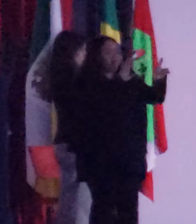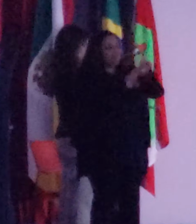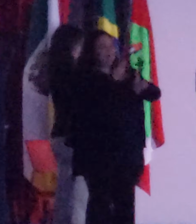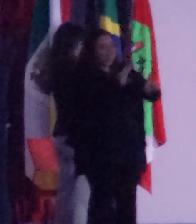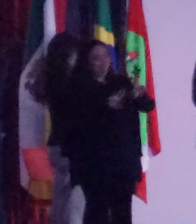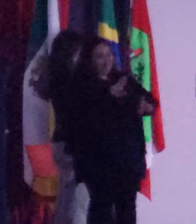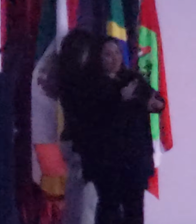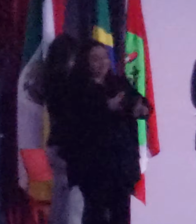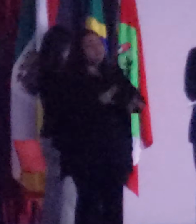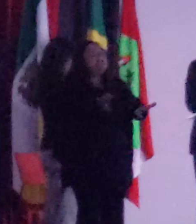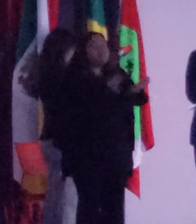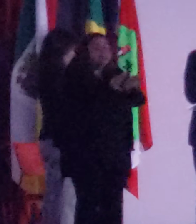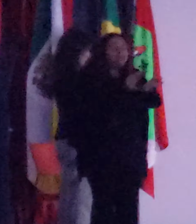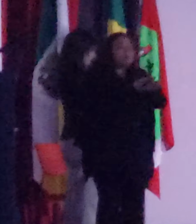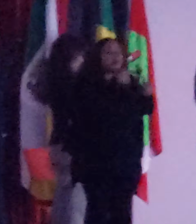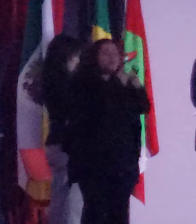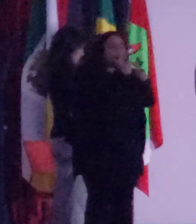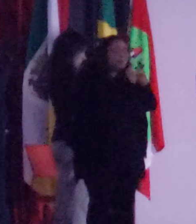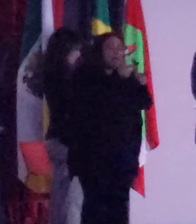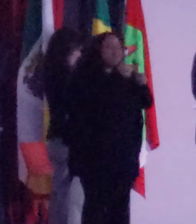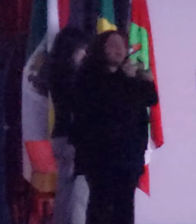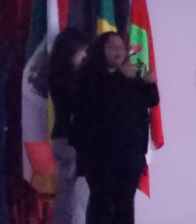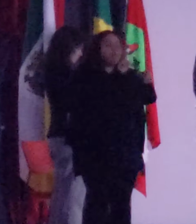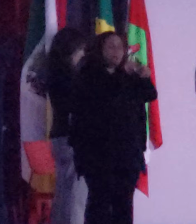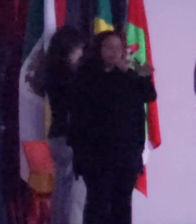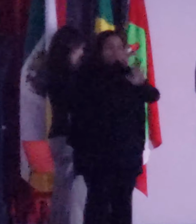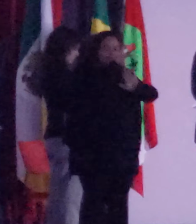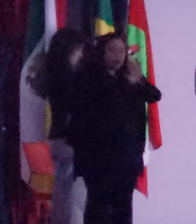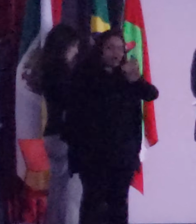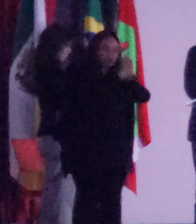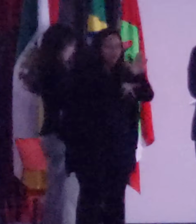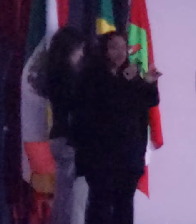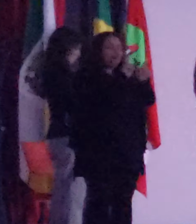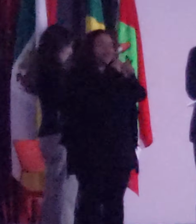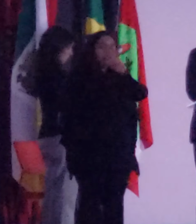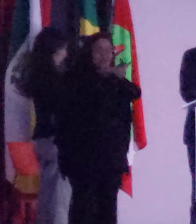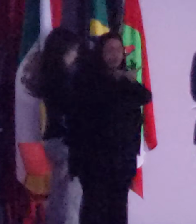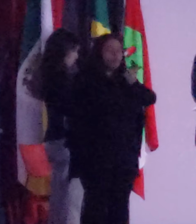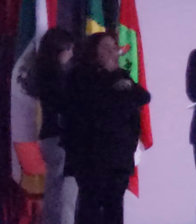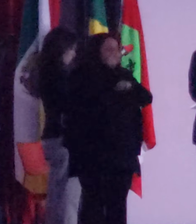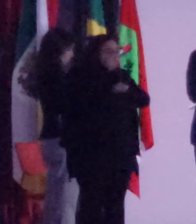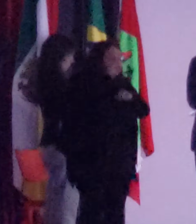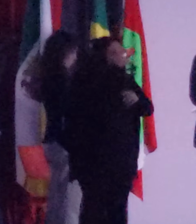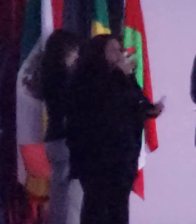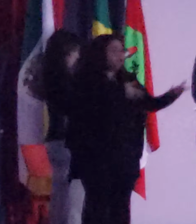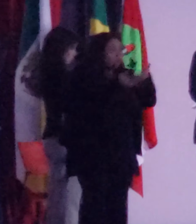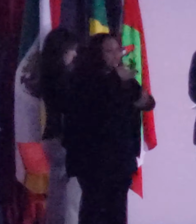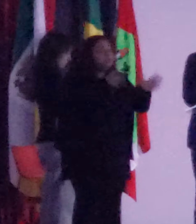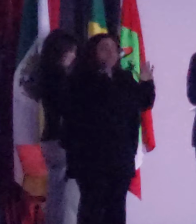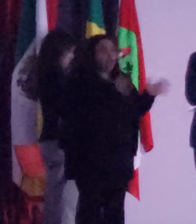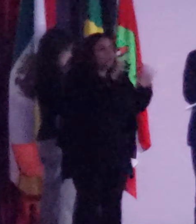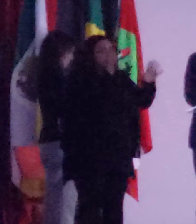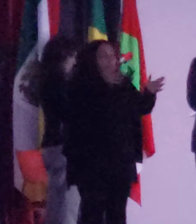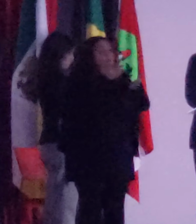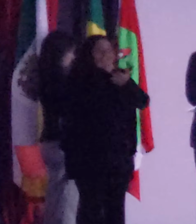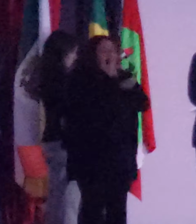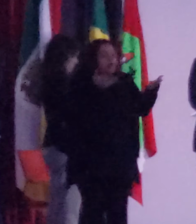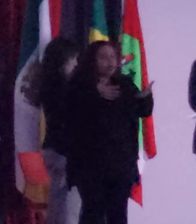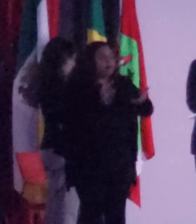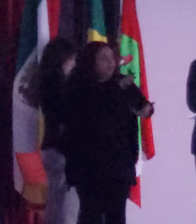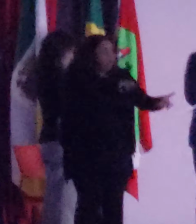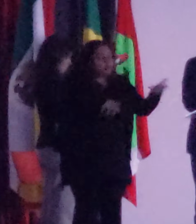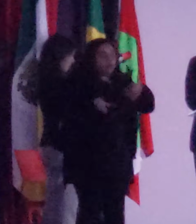E programas de gestão de risco estão sendo levados a efeito por todos os lugares